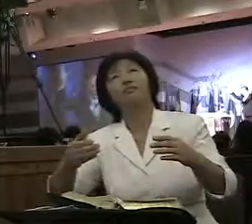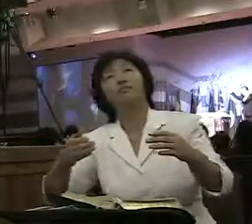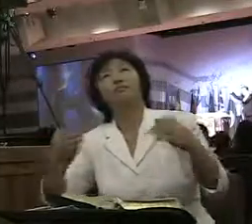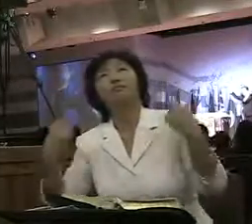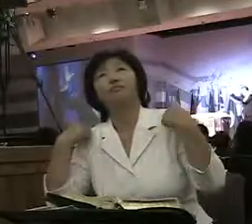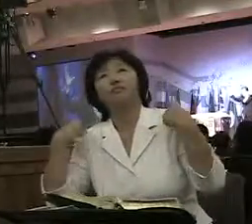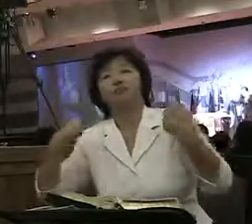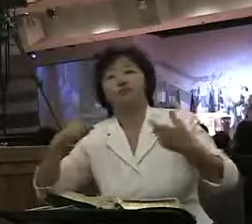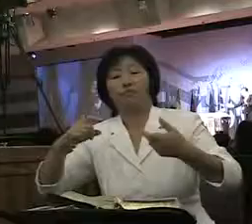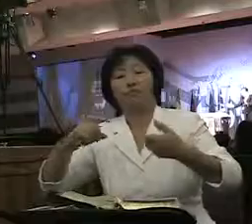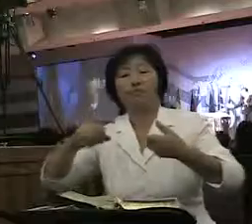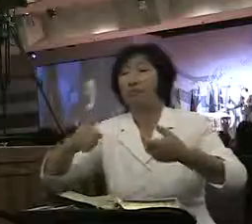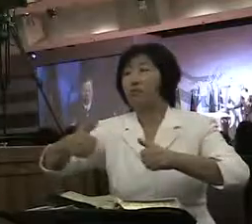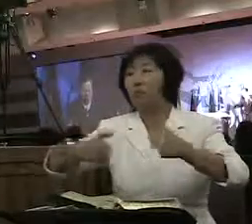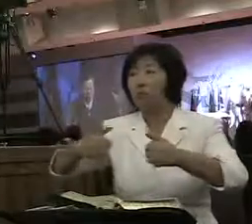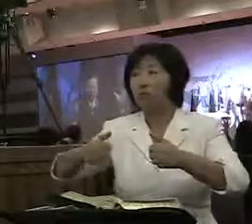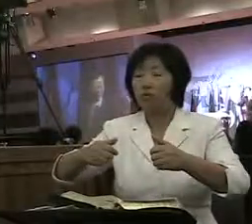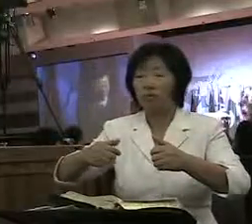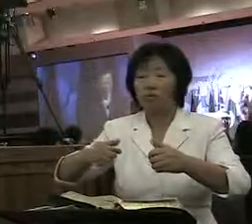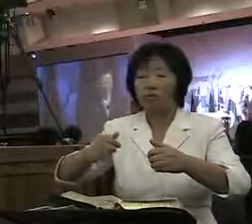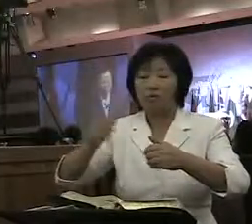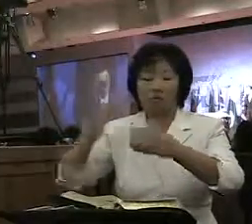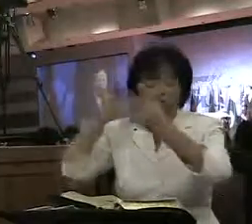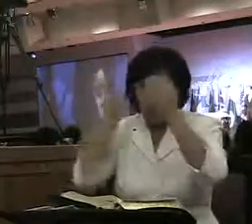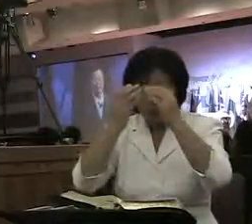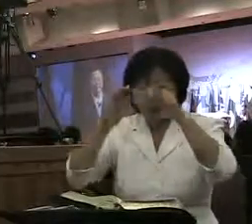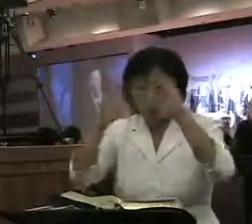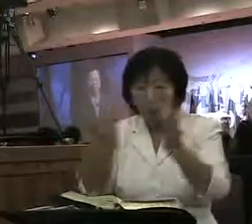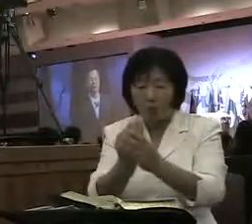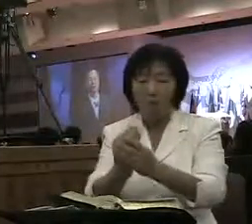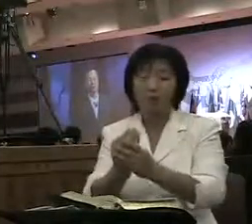때 모든 역사의 주관자가 되시는 하나님,